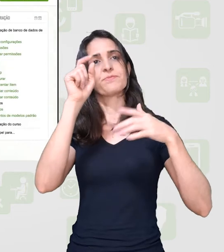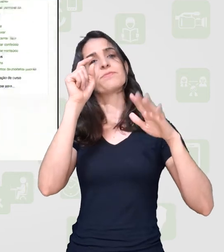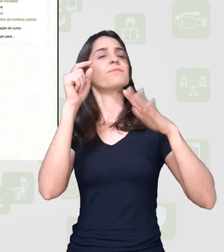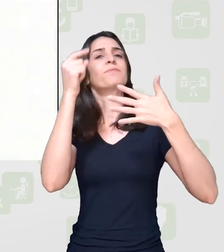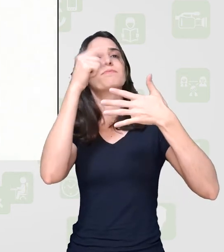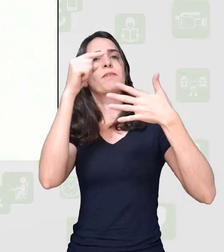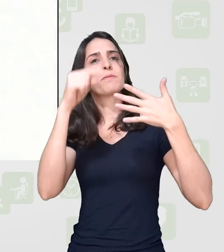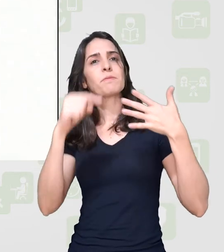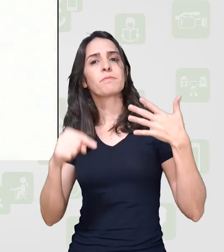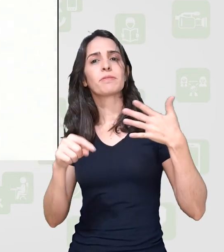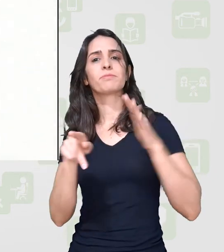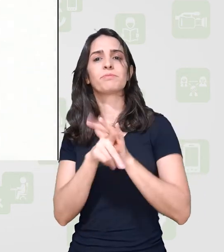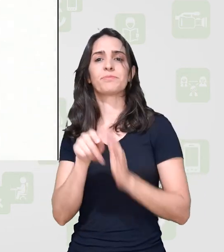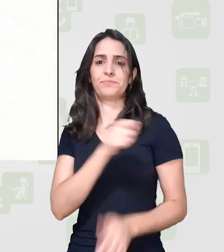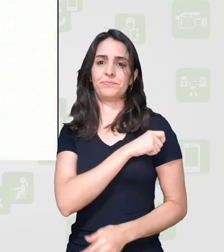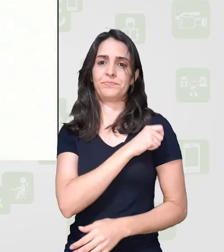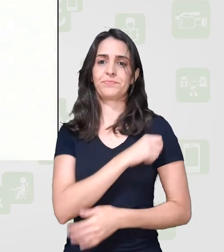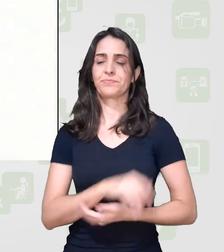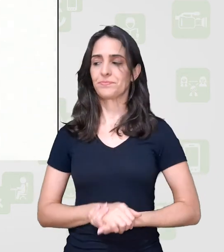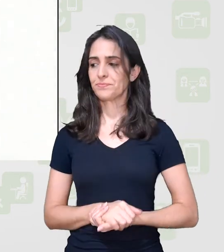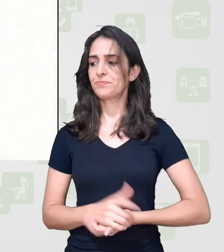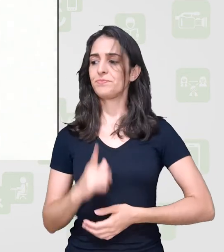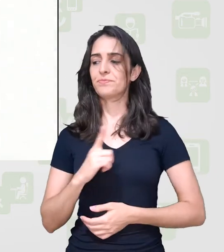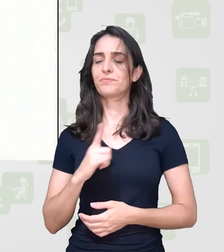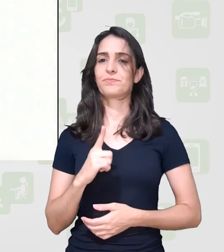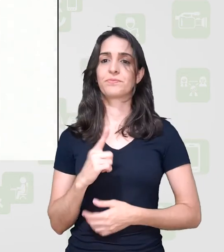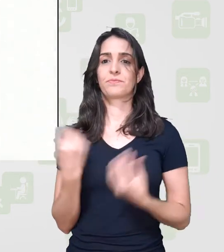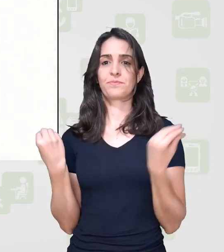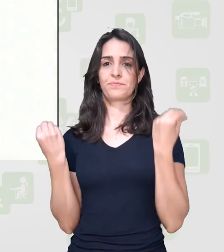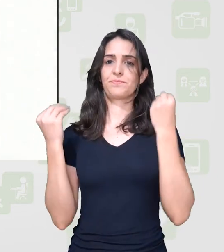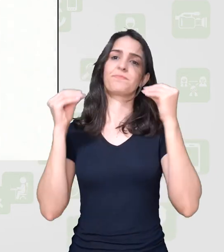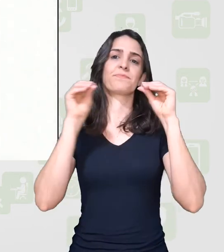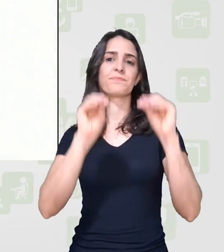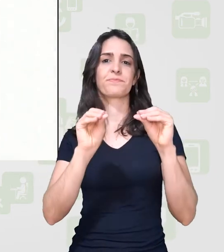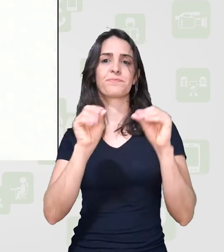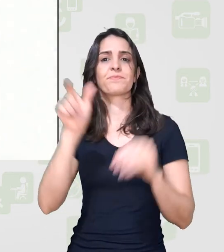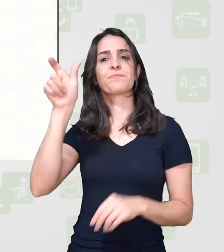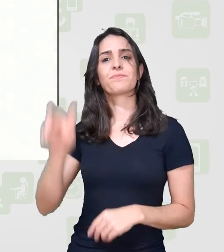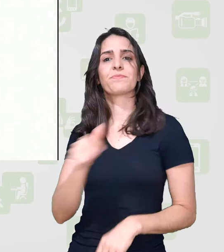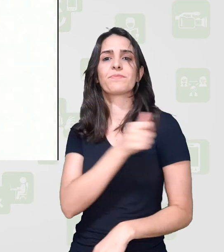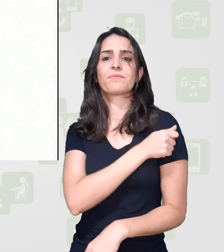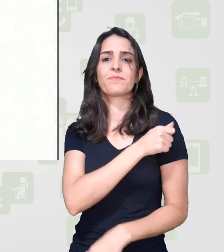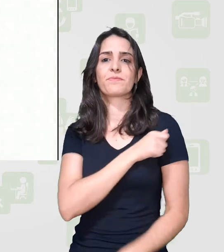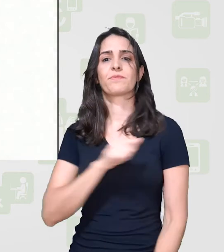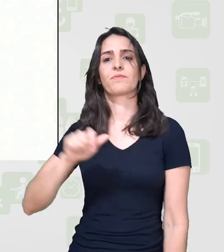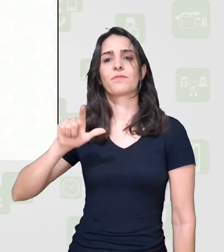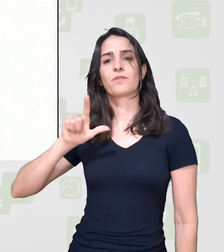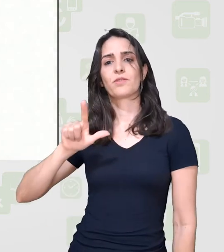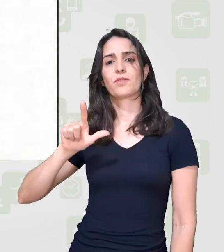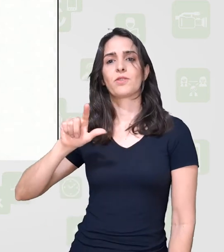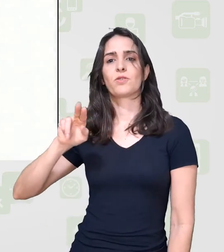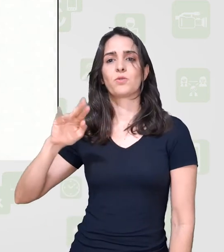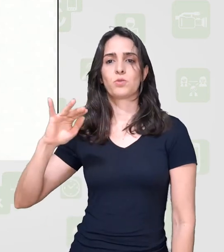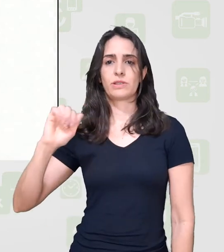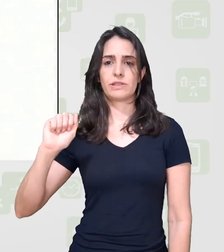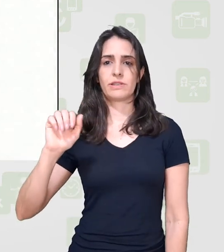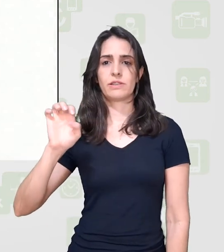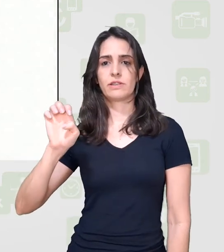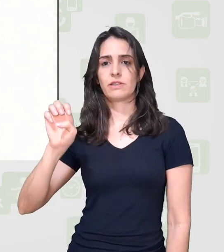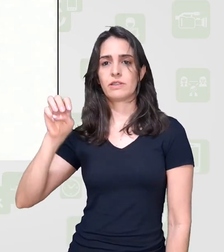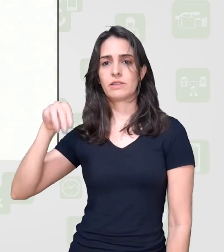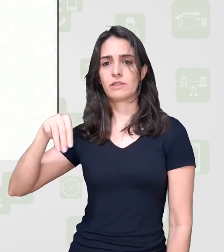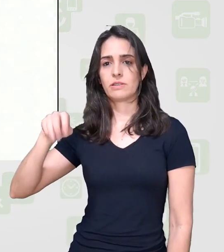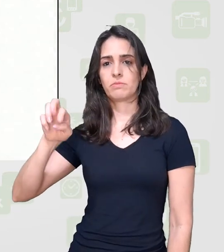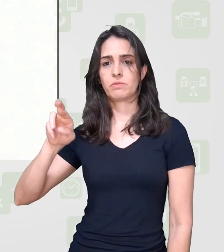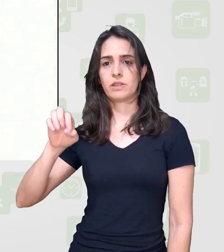seus alunos estão aqui no caso eu tenho uma postagem da Luna Lúcia Esmeralda